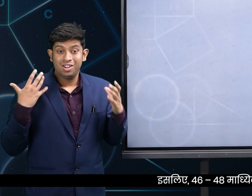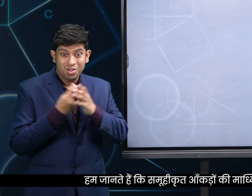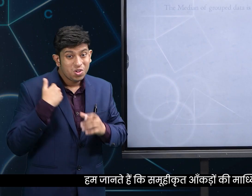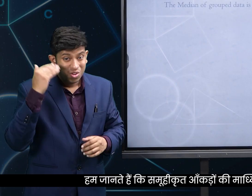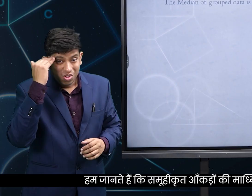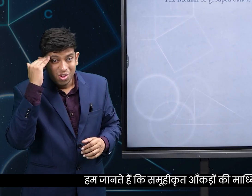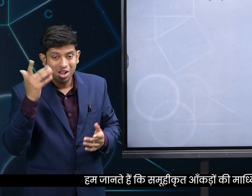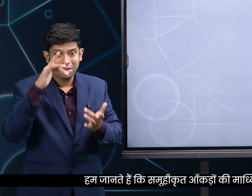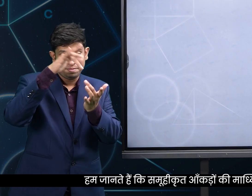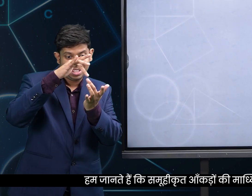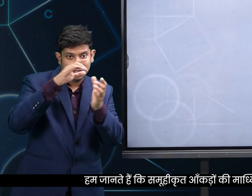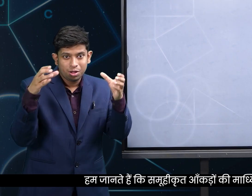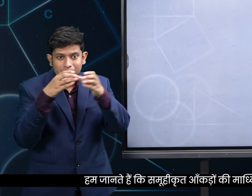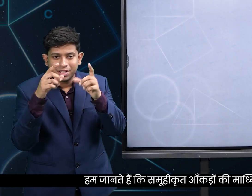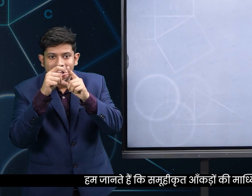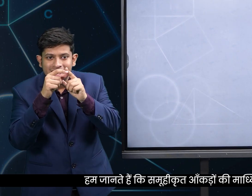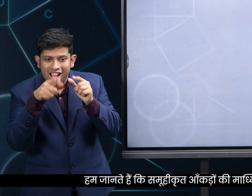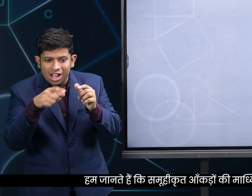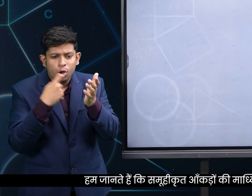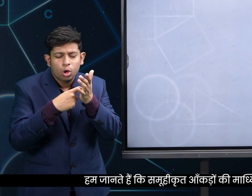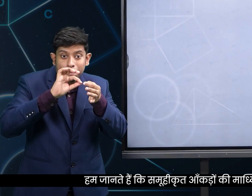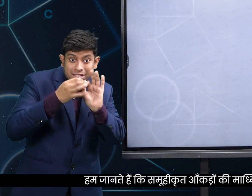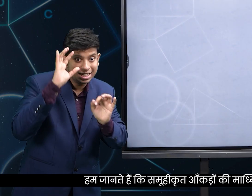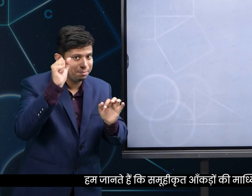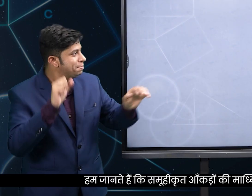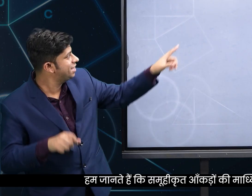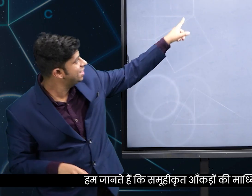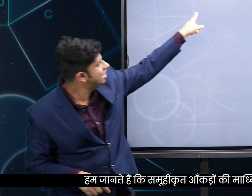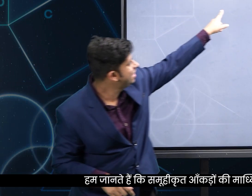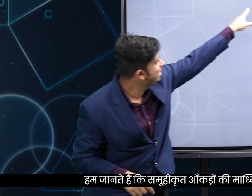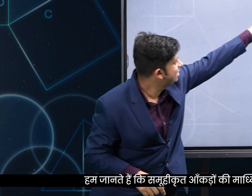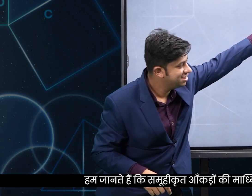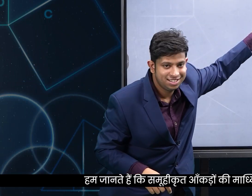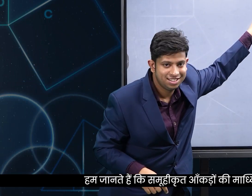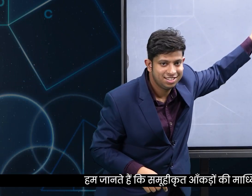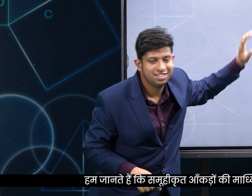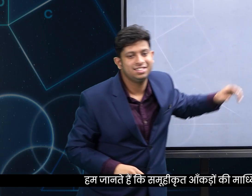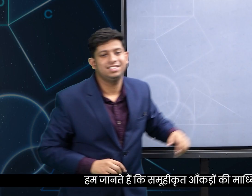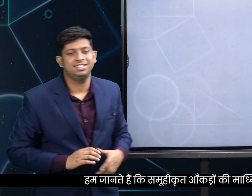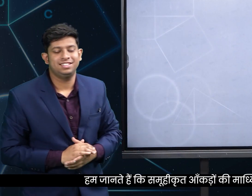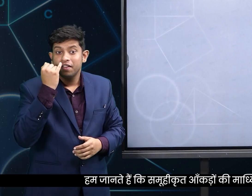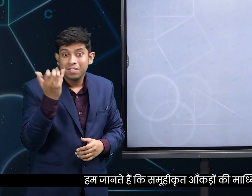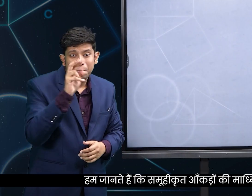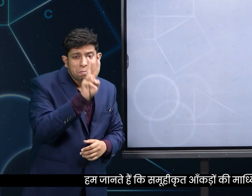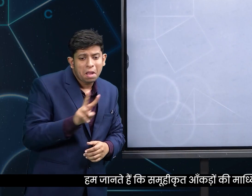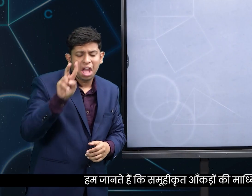हम जानते हैं कि समूहीकृत आंकड़ों की माध्यिका I + n/2 - CF/F × H